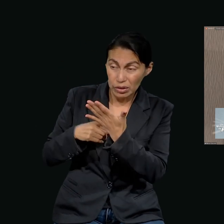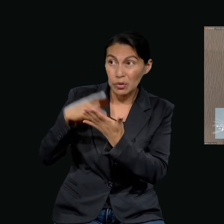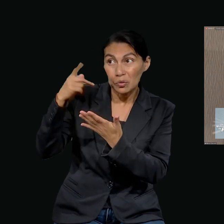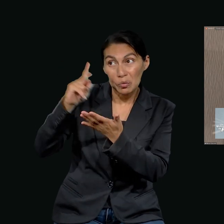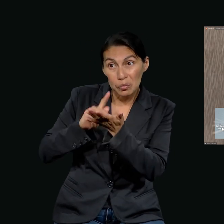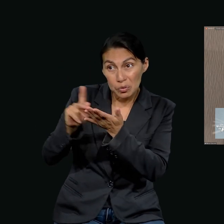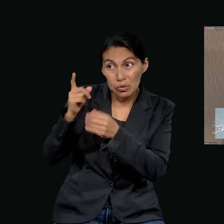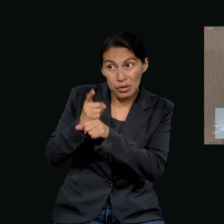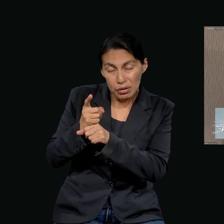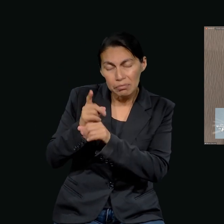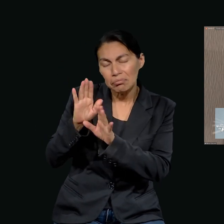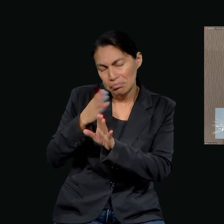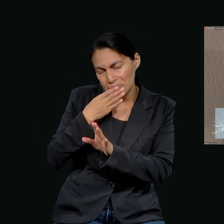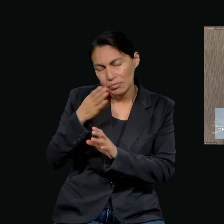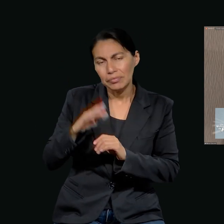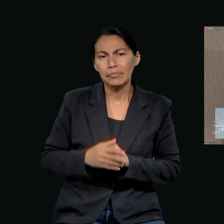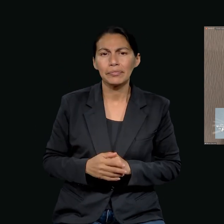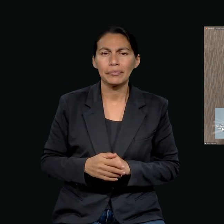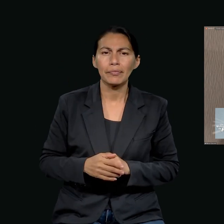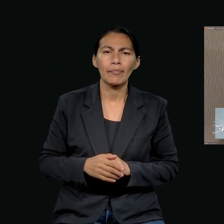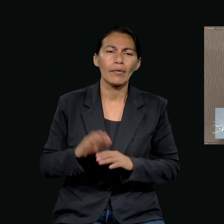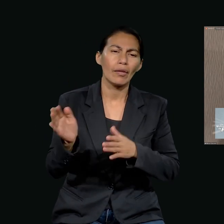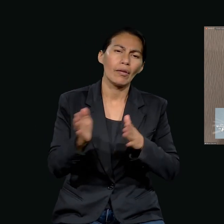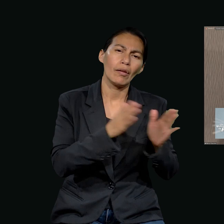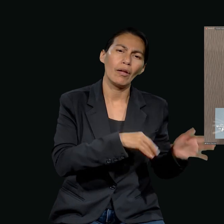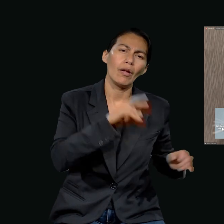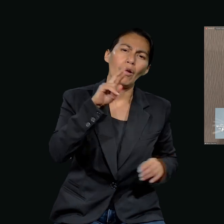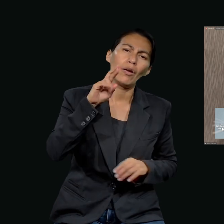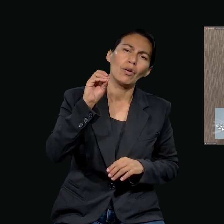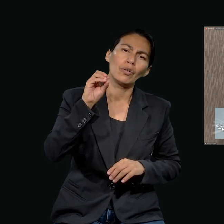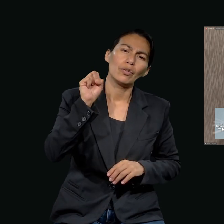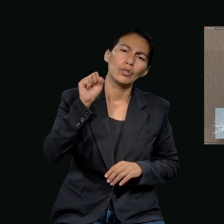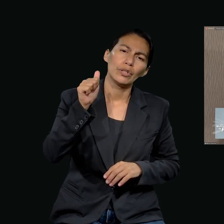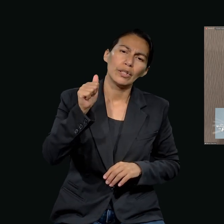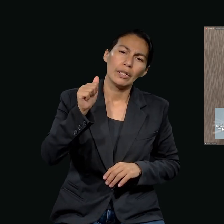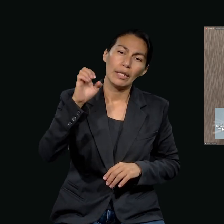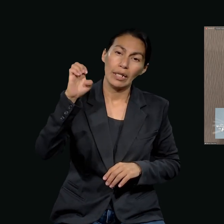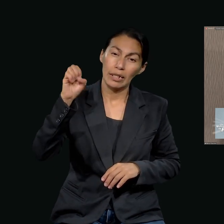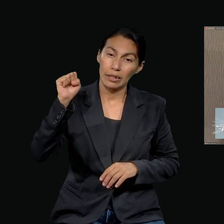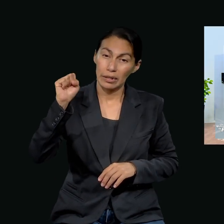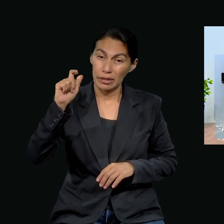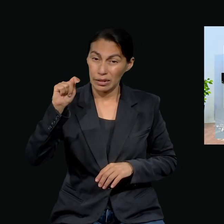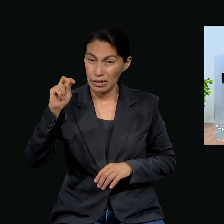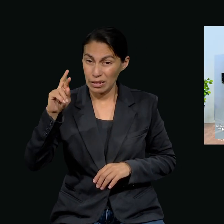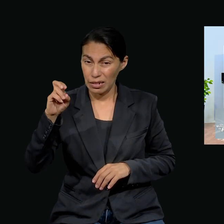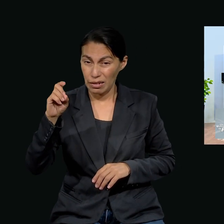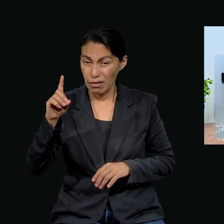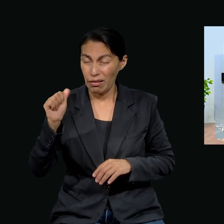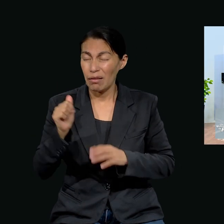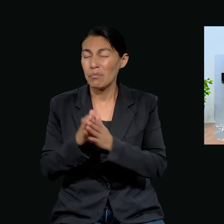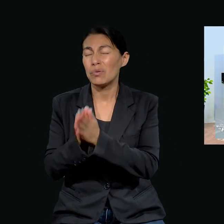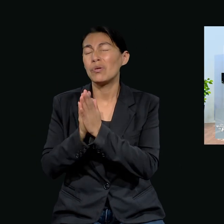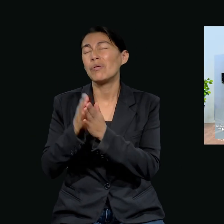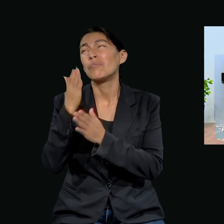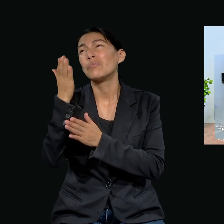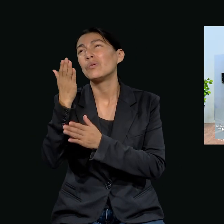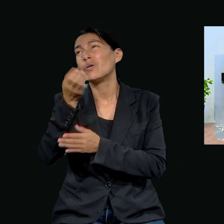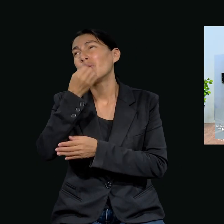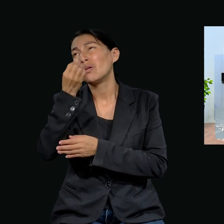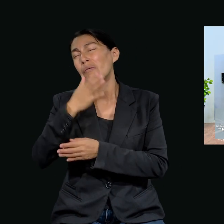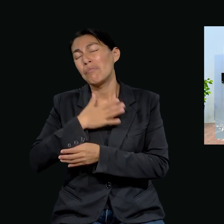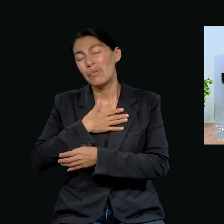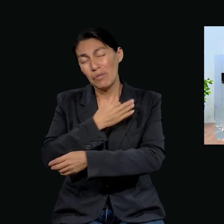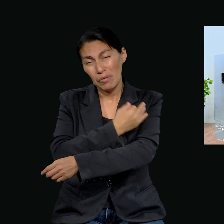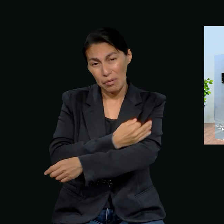una petición Personal Para que Dios Se manifieste En ellas Si así Es su voluntad Amén